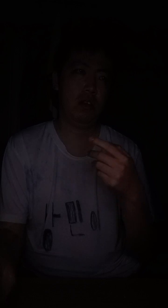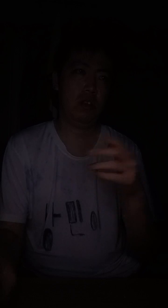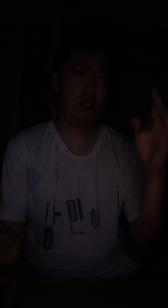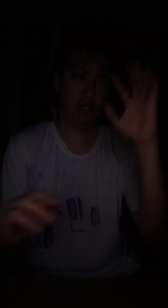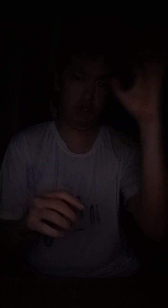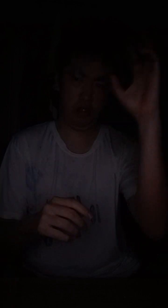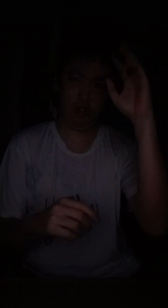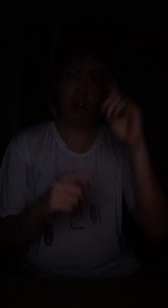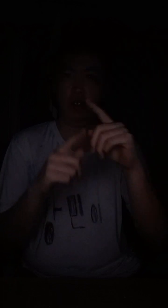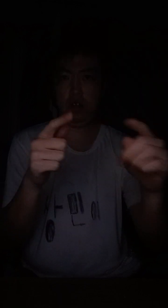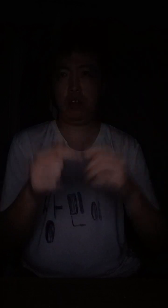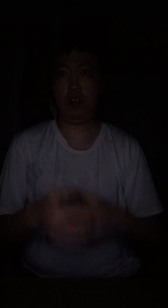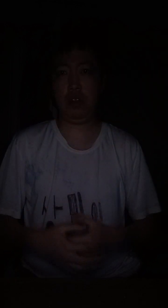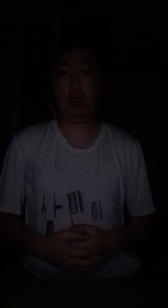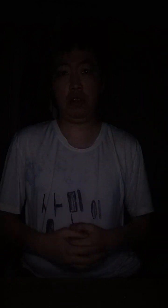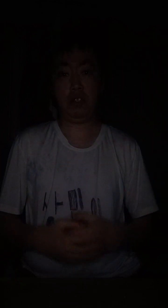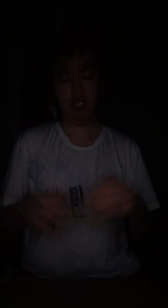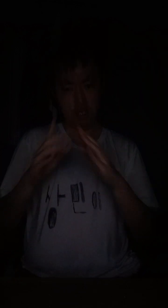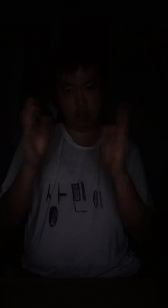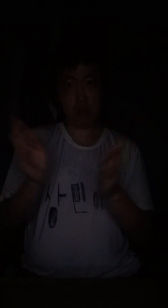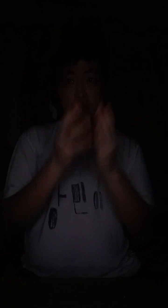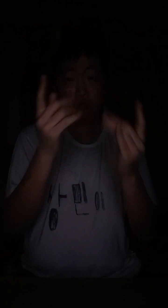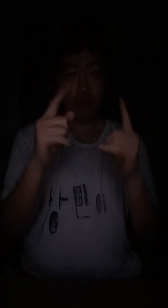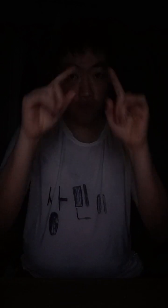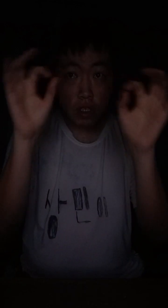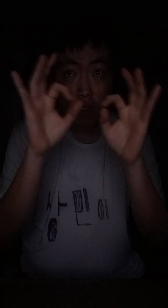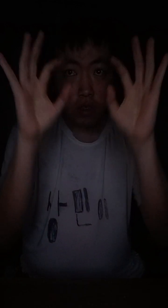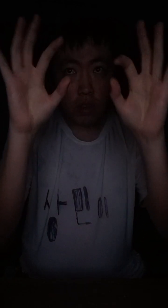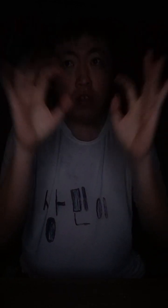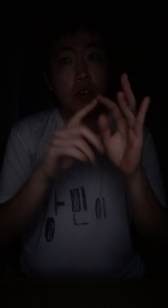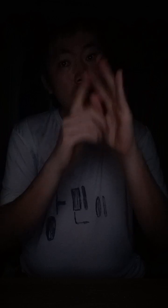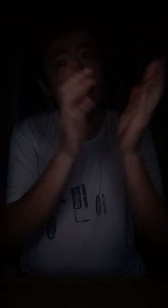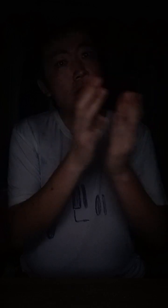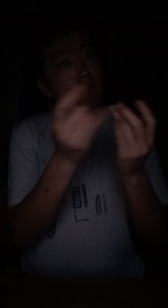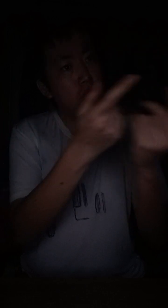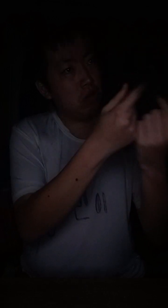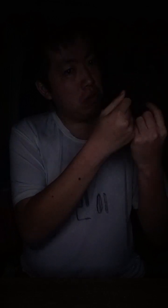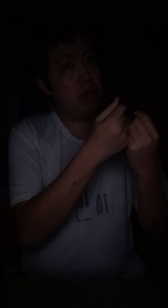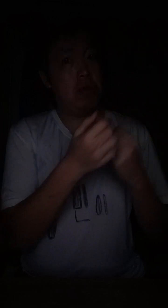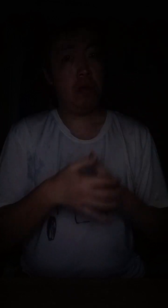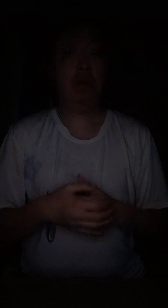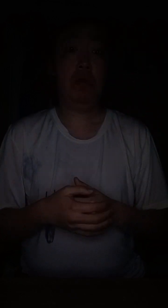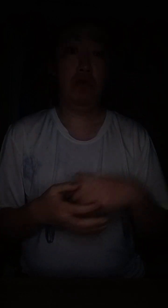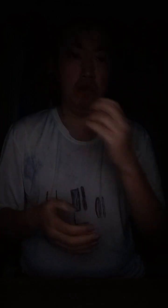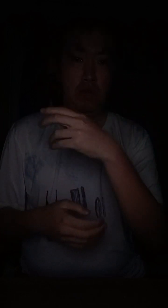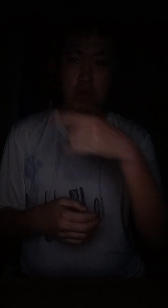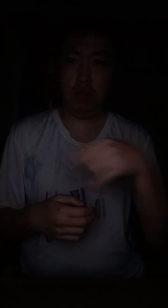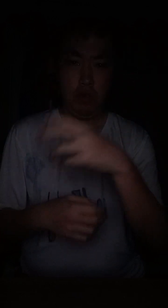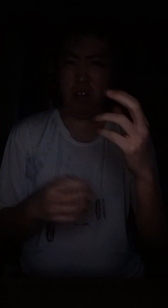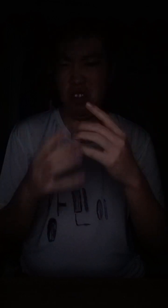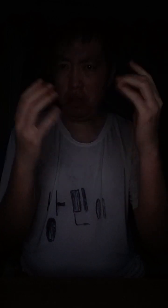출동했습니다. 당시 현장 주변 CCTV를 채널A가 입수했는데요. 경찰관들에게 둘러싸인 이 남성,